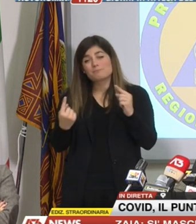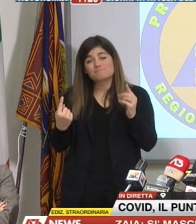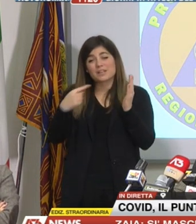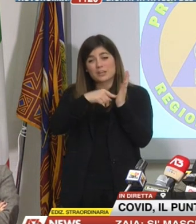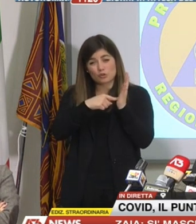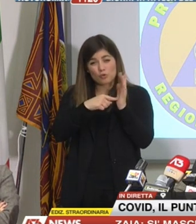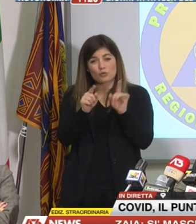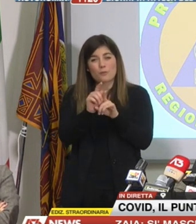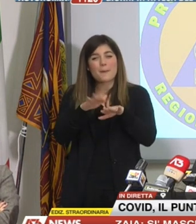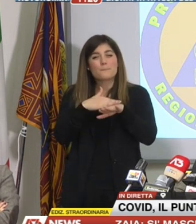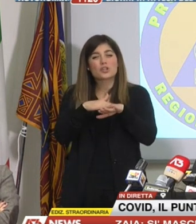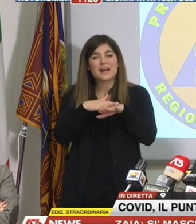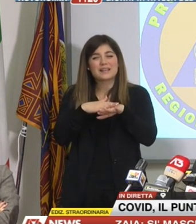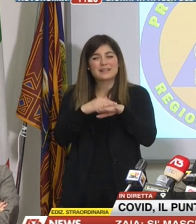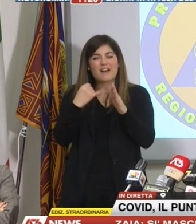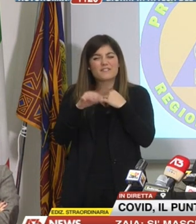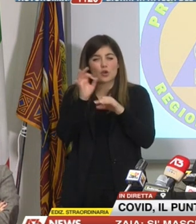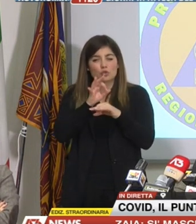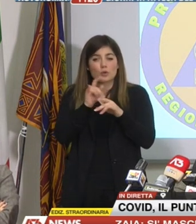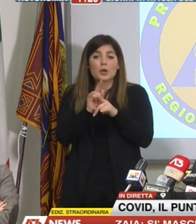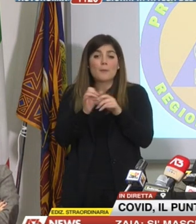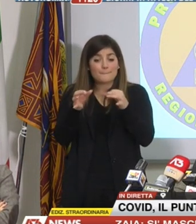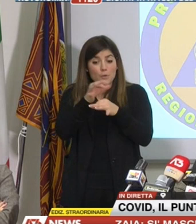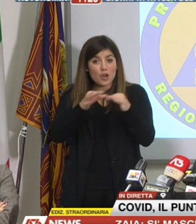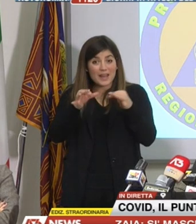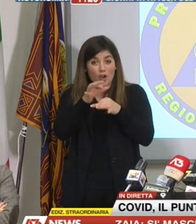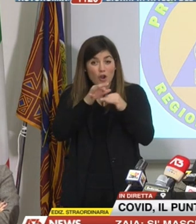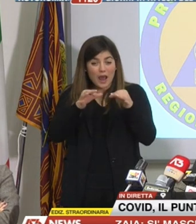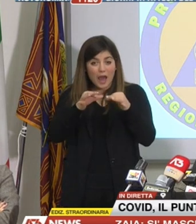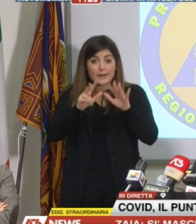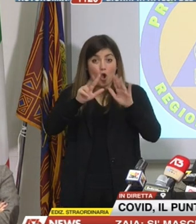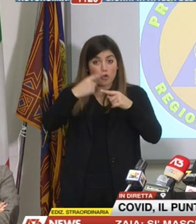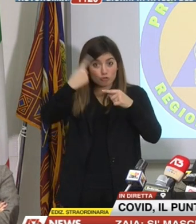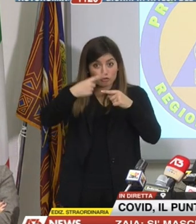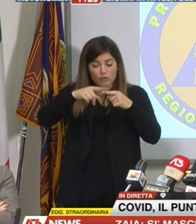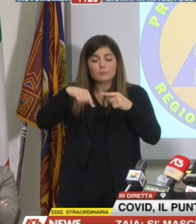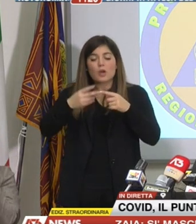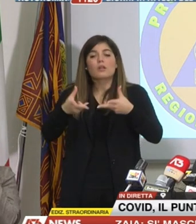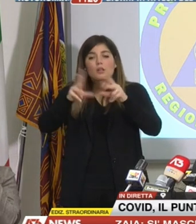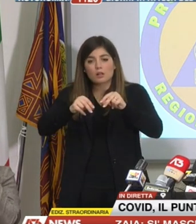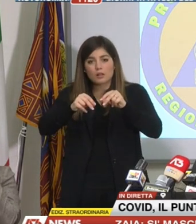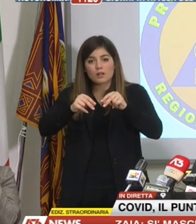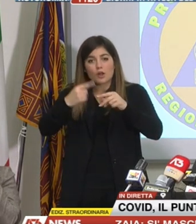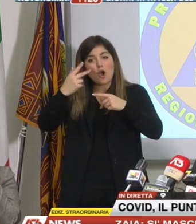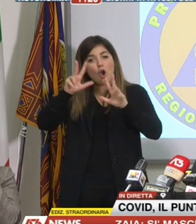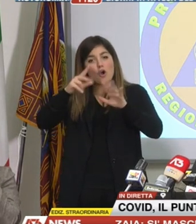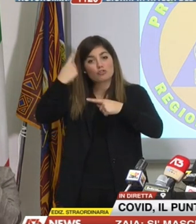ottobre, cioè il molecolare ogni 8 giorni. Ma è giusto, allora, intanto il molecolare, intanto cominciamo col dire una roba, che